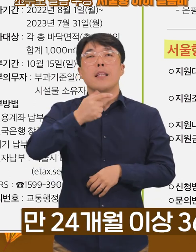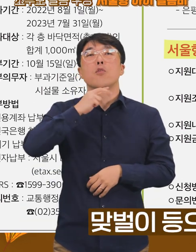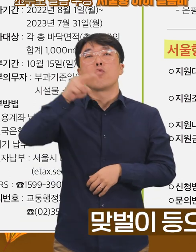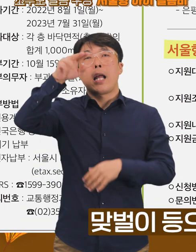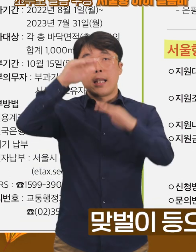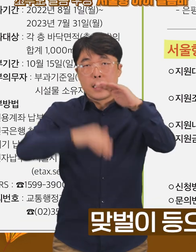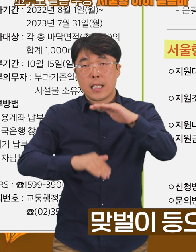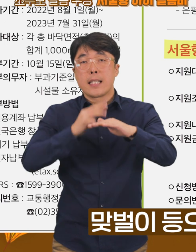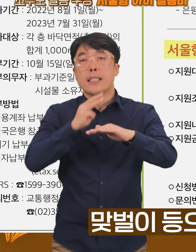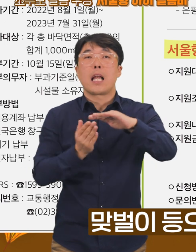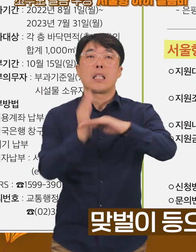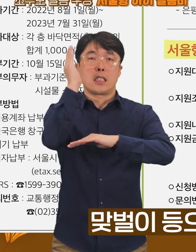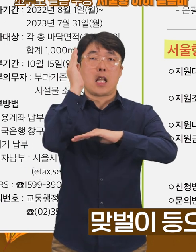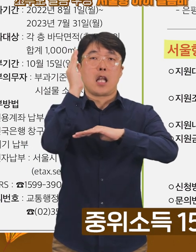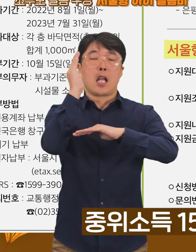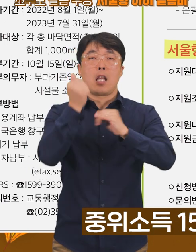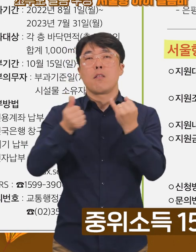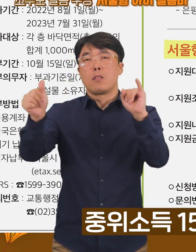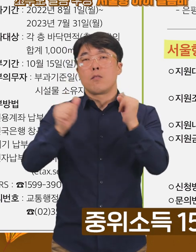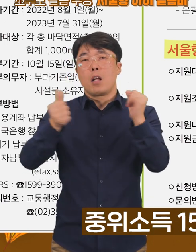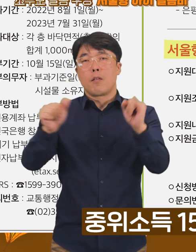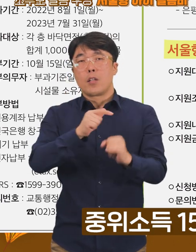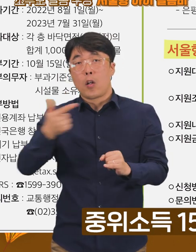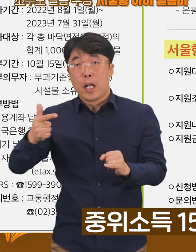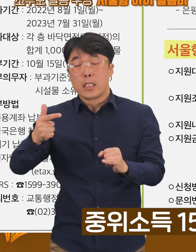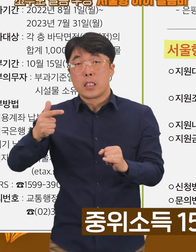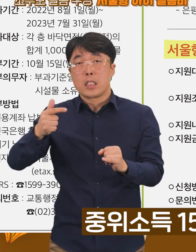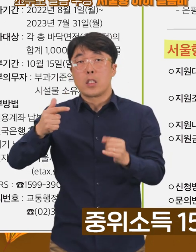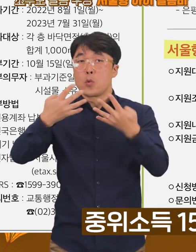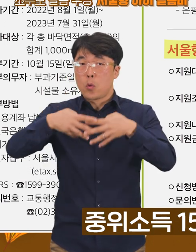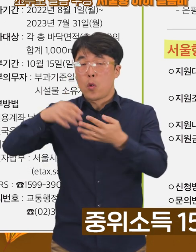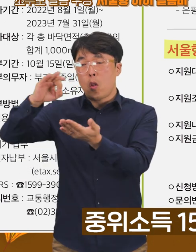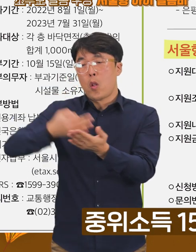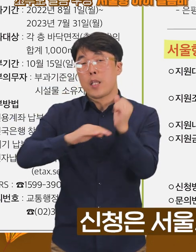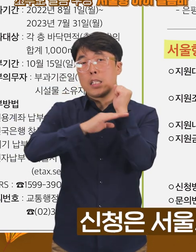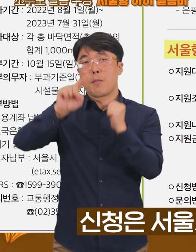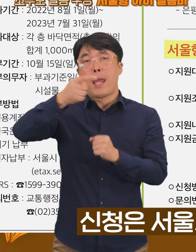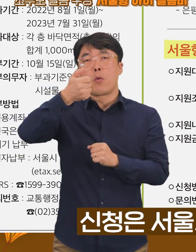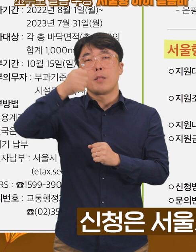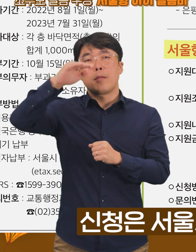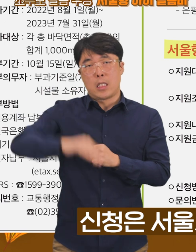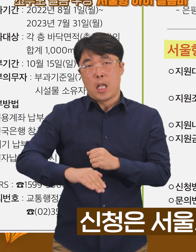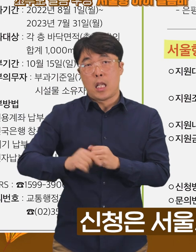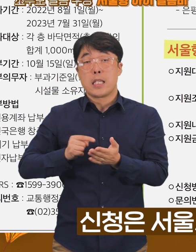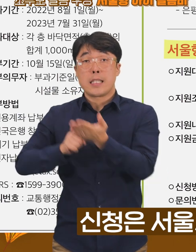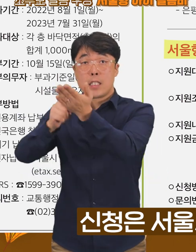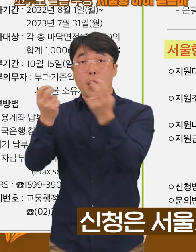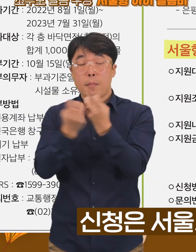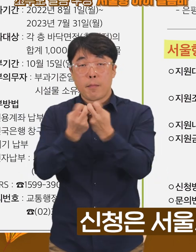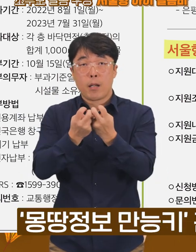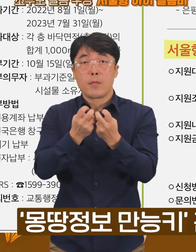키우며 맞벌이 등으로 양육 공백이 있는 중위소득 150% 이하 가구입니다. 신청은 서울시